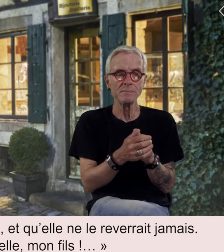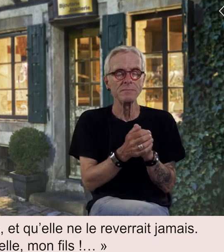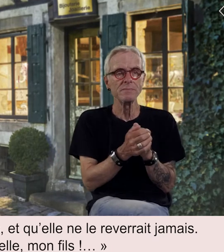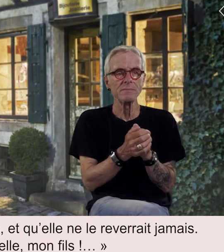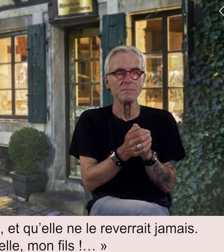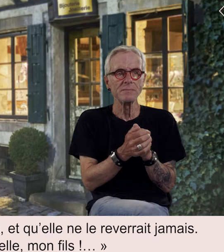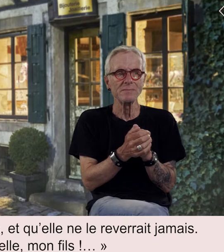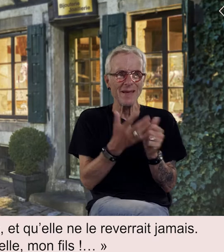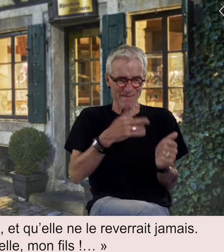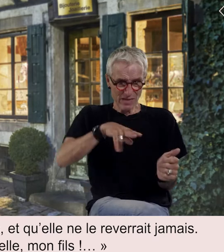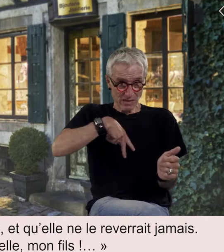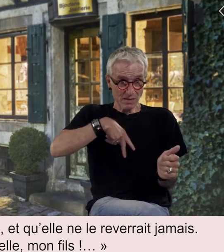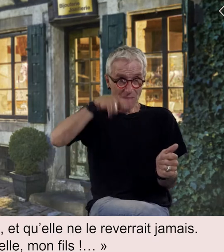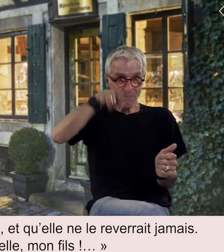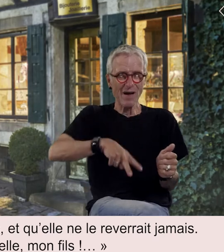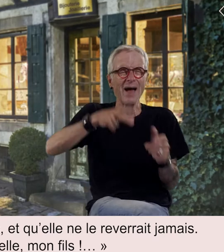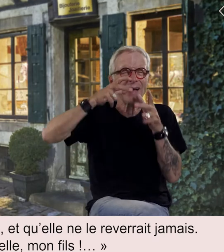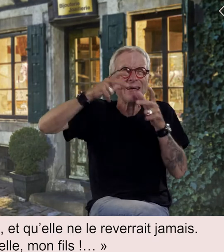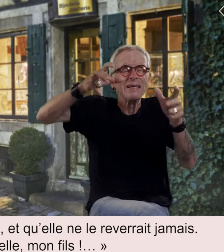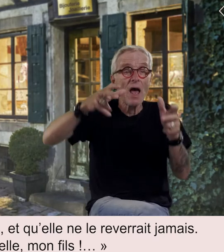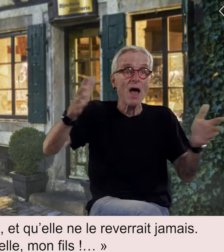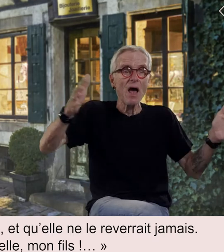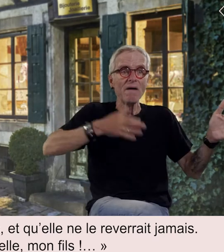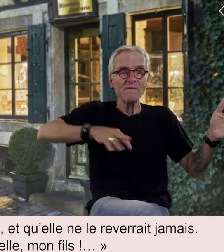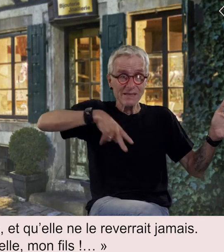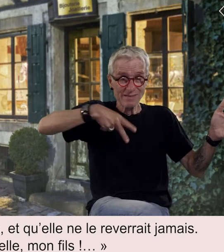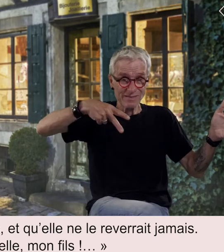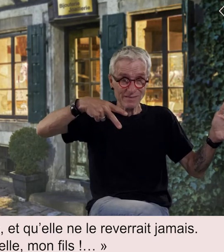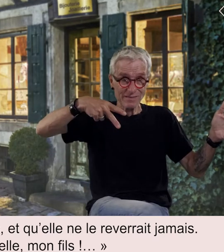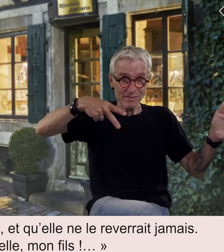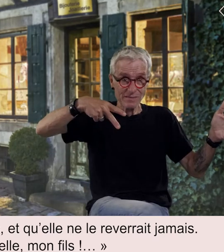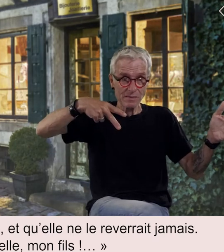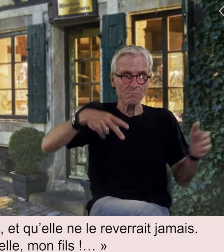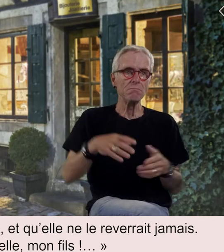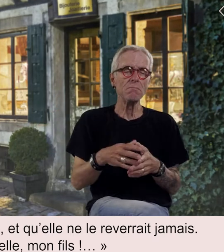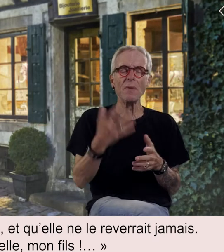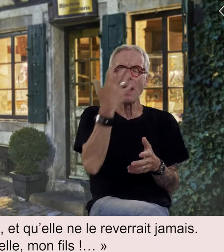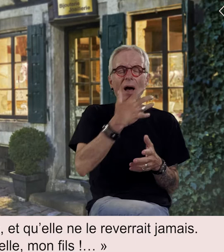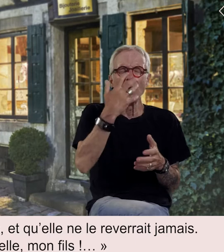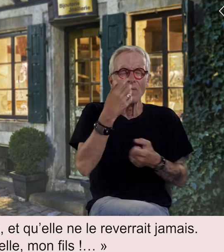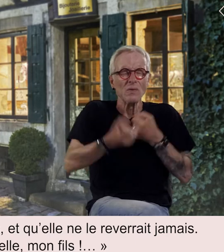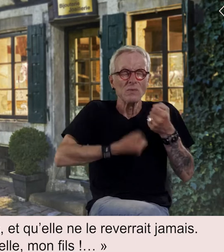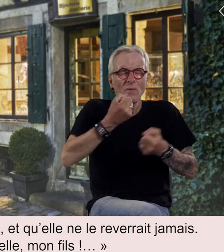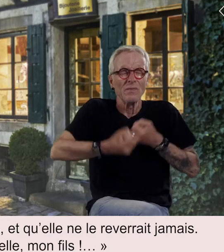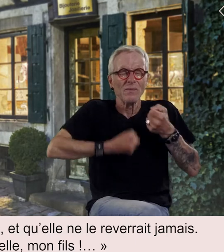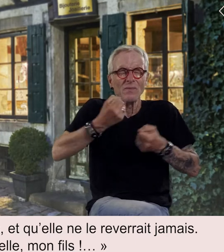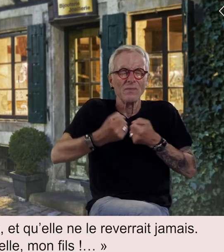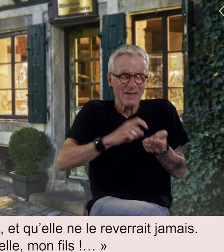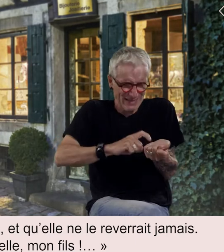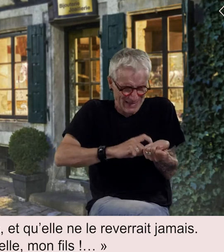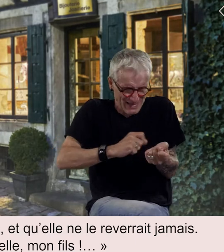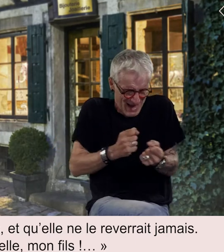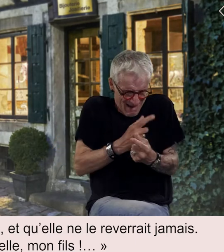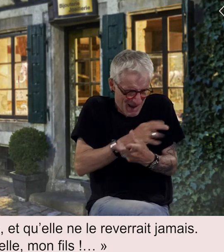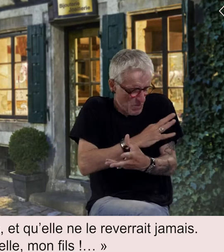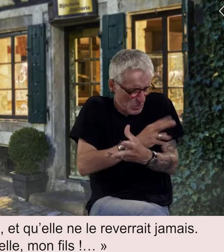« Mon fils ! » cria-t-elle. « Mon fils ! » Exaspérée par la douleur de tous ses nerfs, de tous